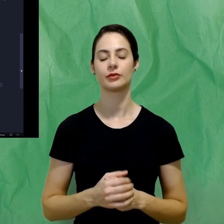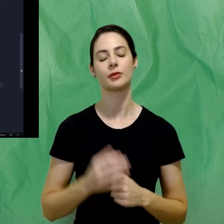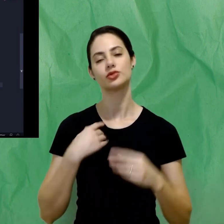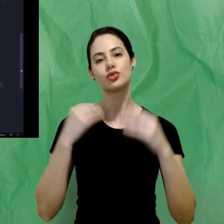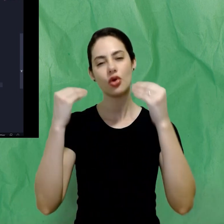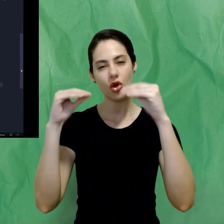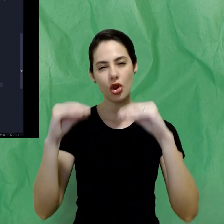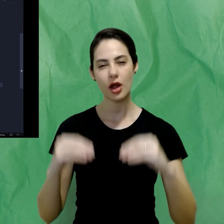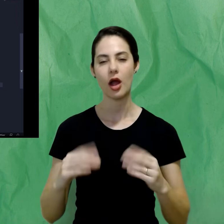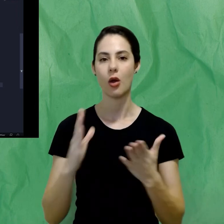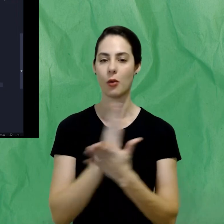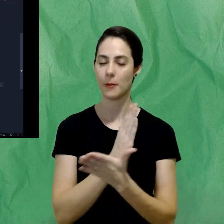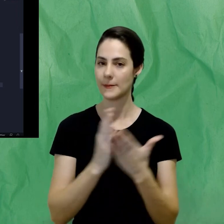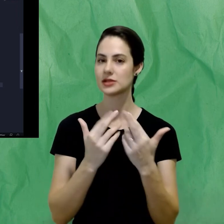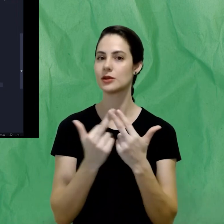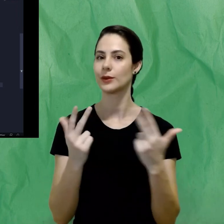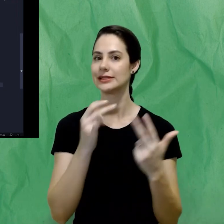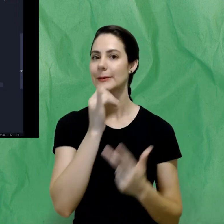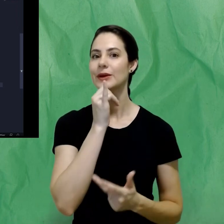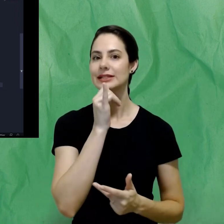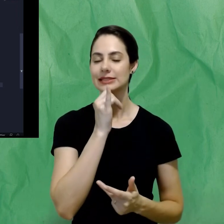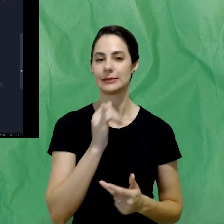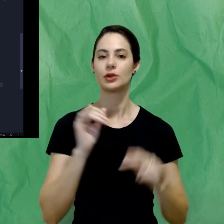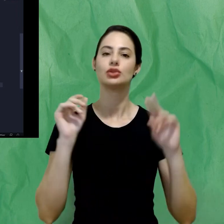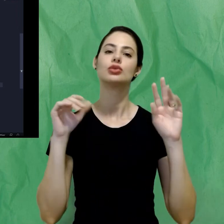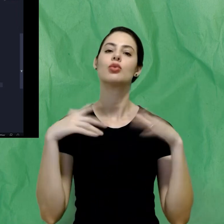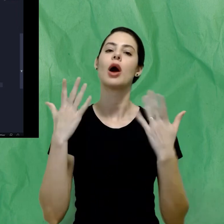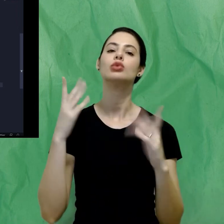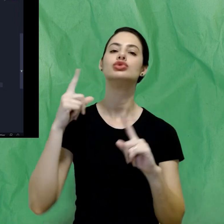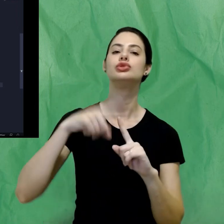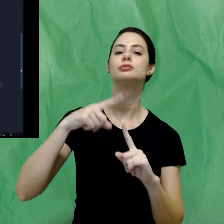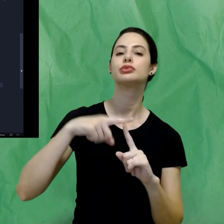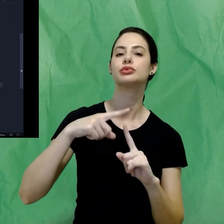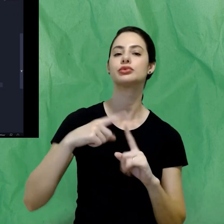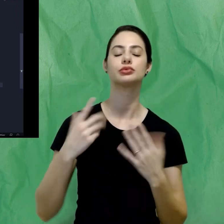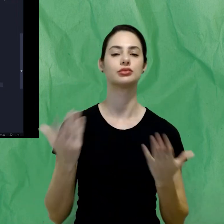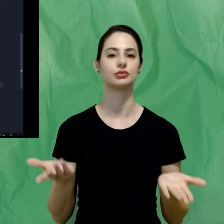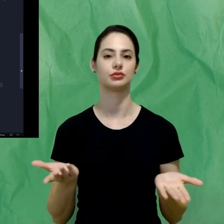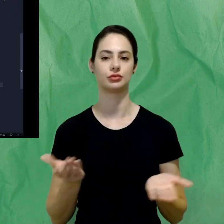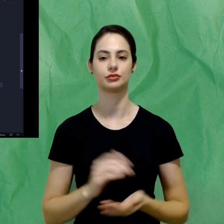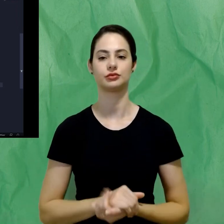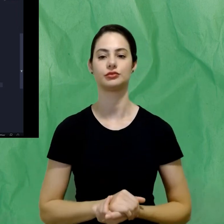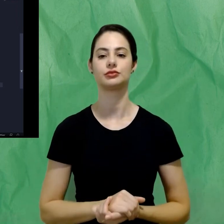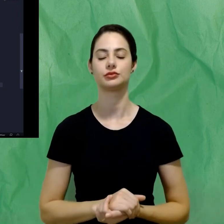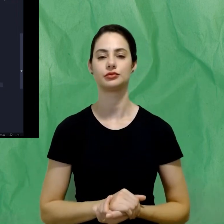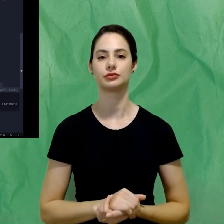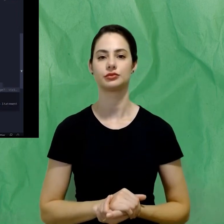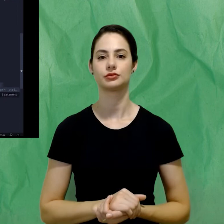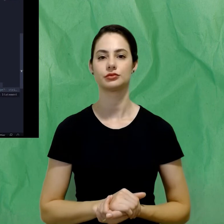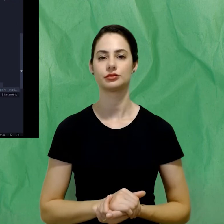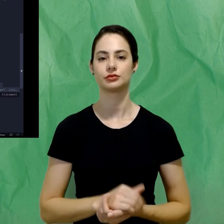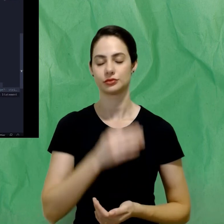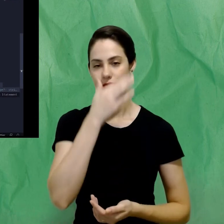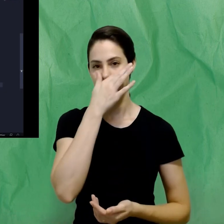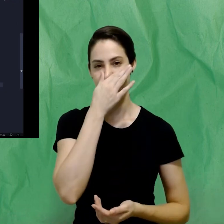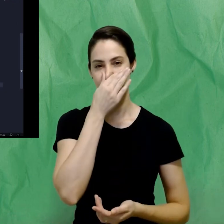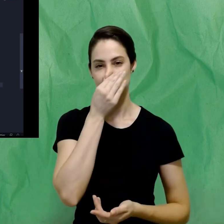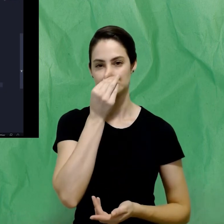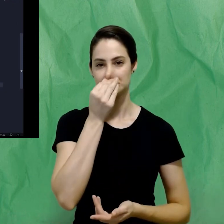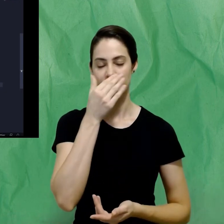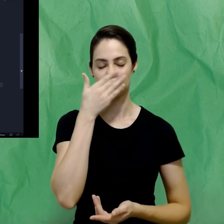algumas coisas do meu arquivo, como por exemplo o tipo dele. Então vou especificar aqui nas propriedades o